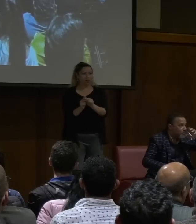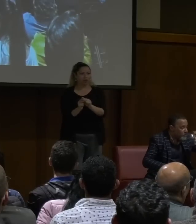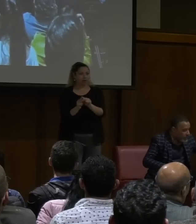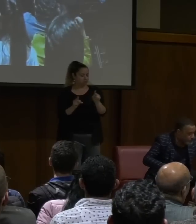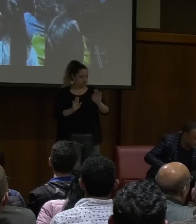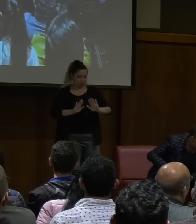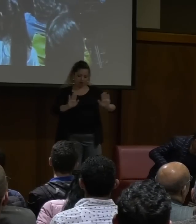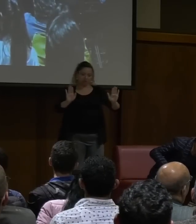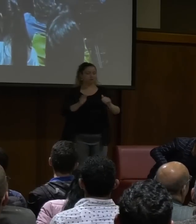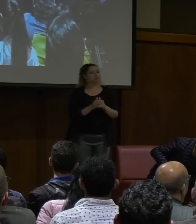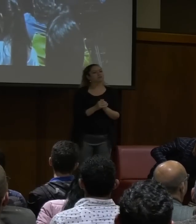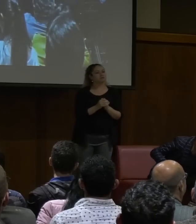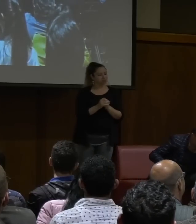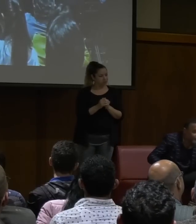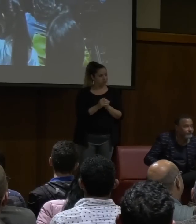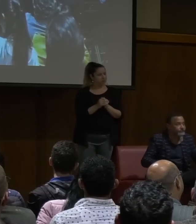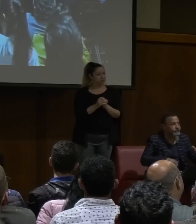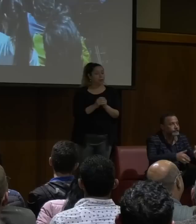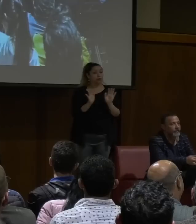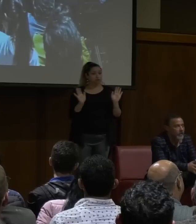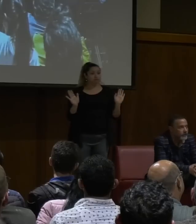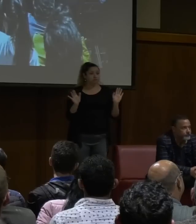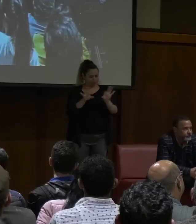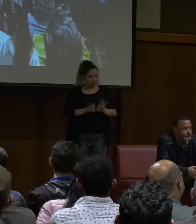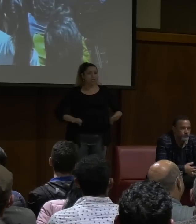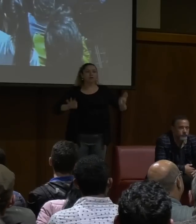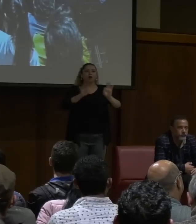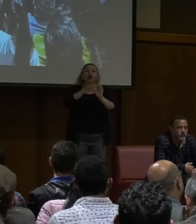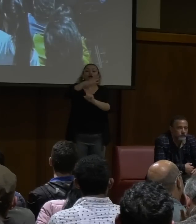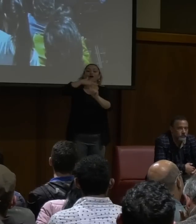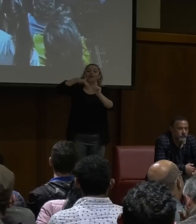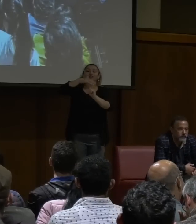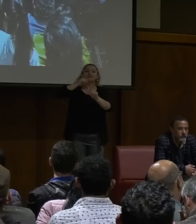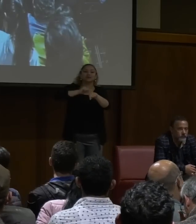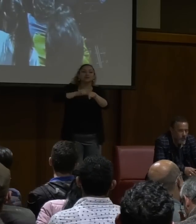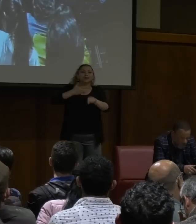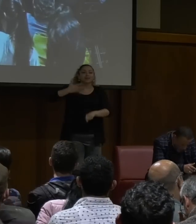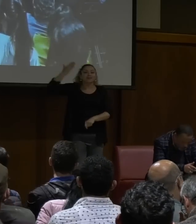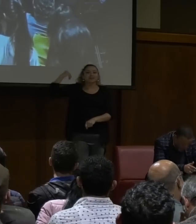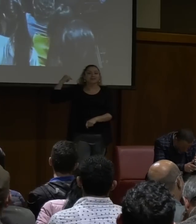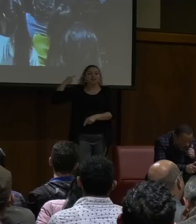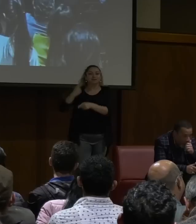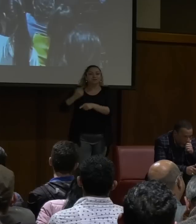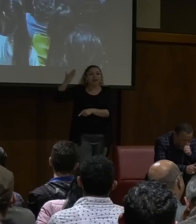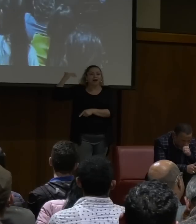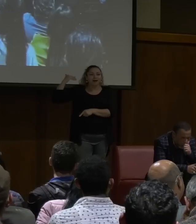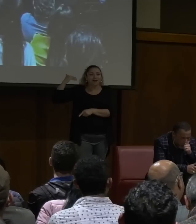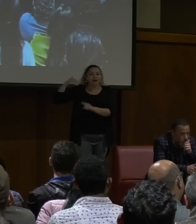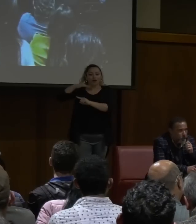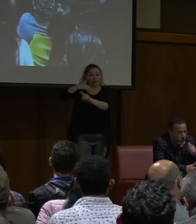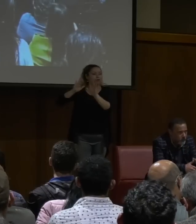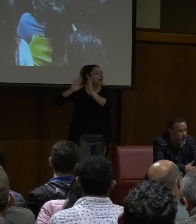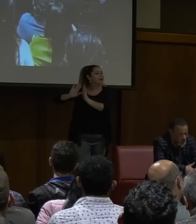que ya están tomando mis canciones. Entonces, hay que poner eso en su contexto, en el momento que ocurrió. Eso no